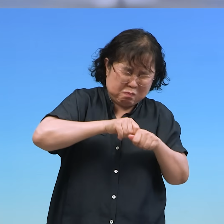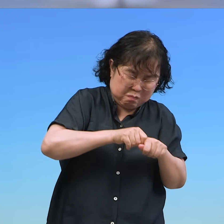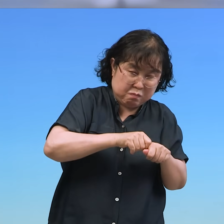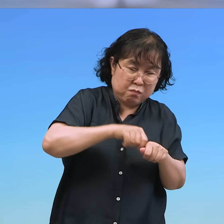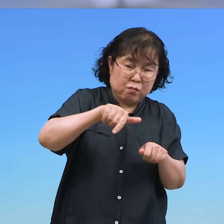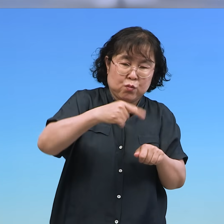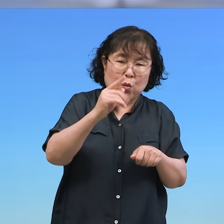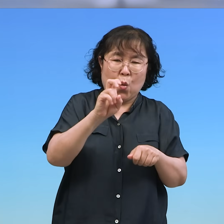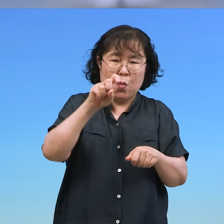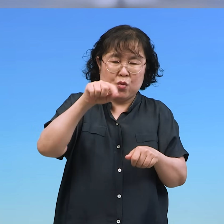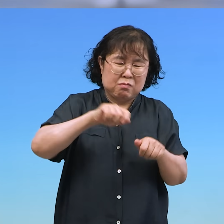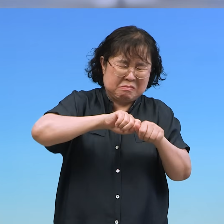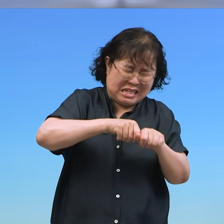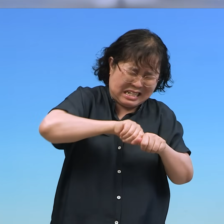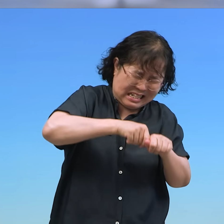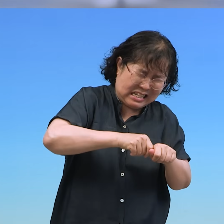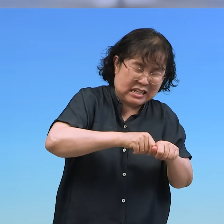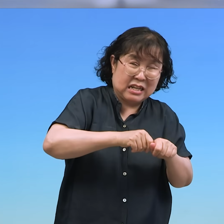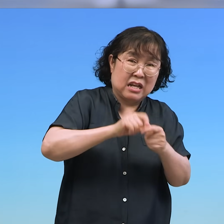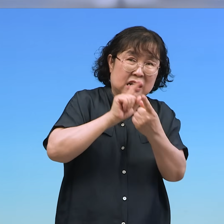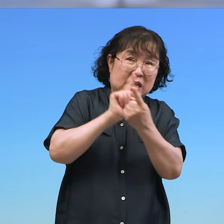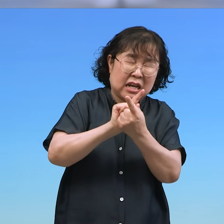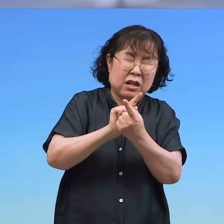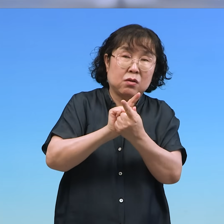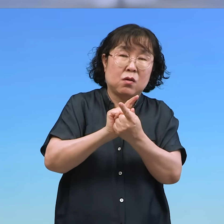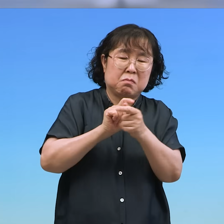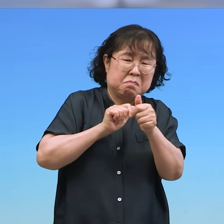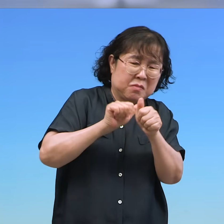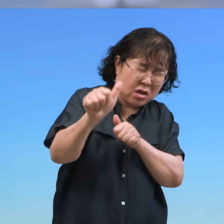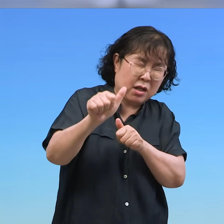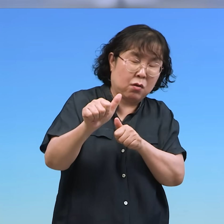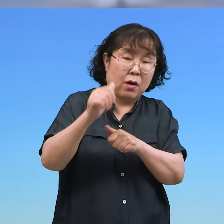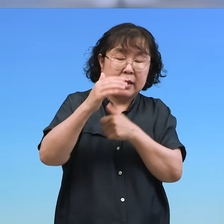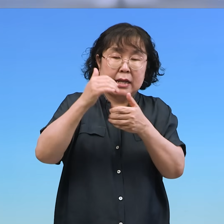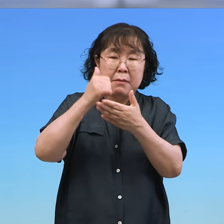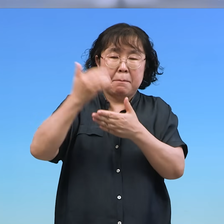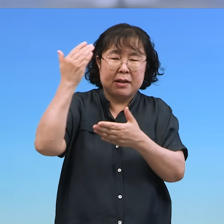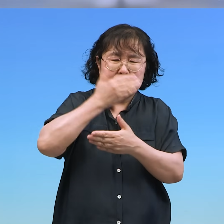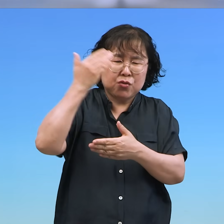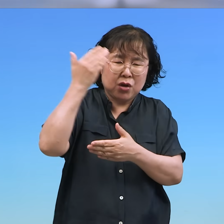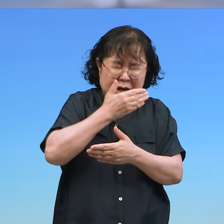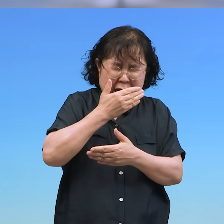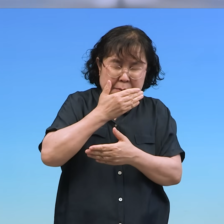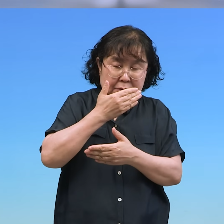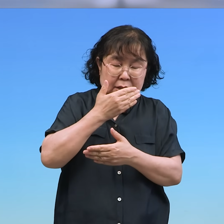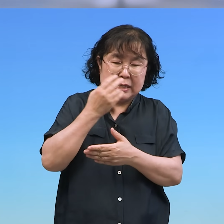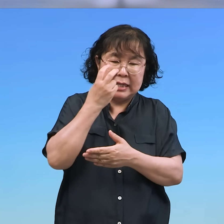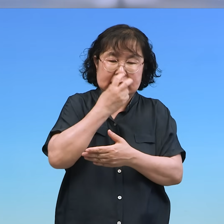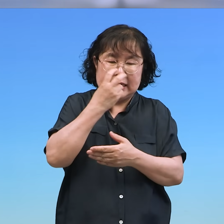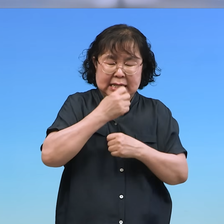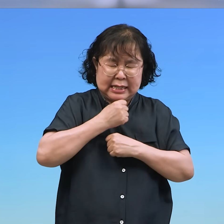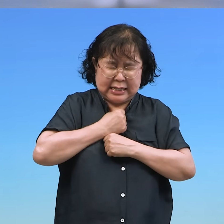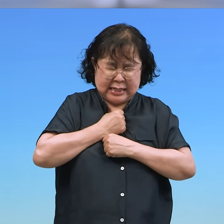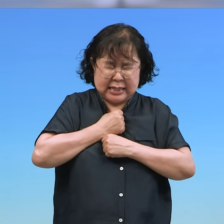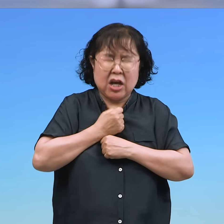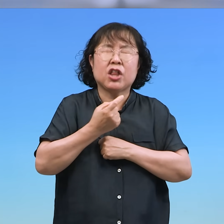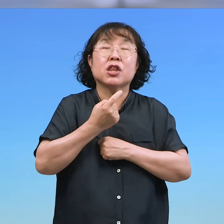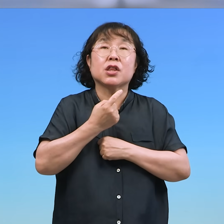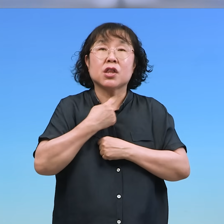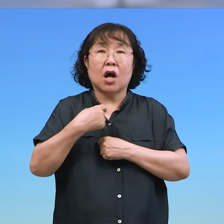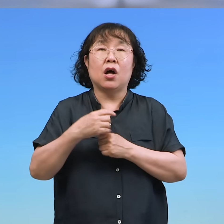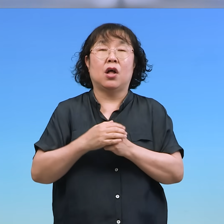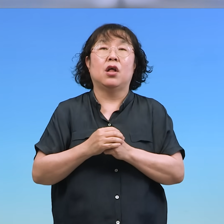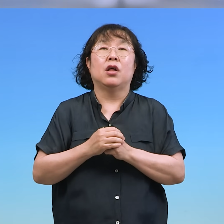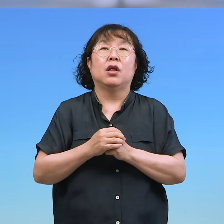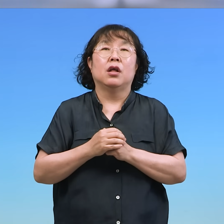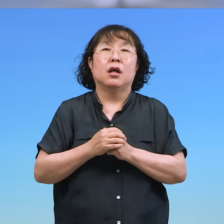고문을 당하면서도 기어이 견뎌내 하나님 앞에 그 깨끗함을 유지했던, 그래서 산